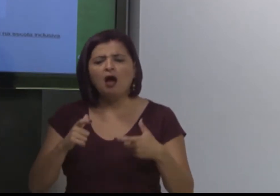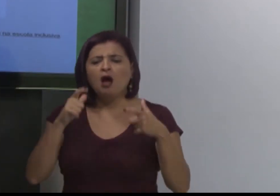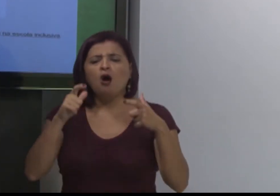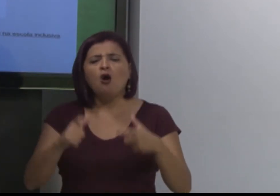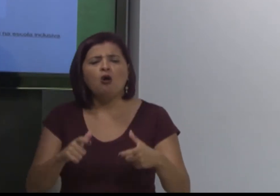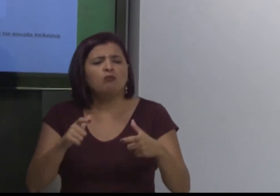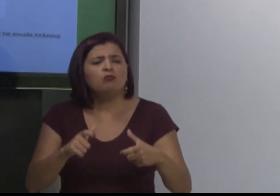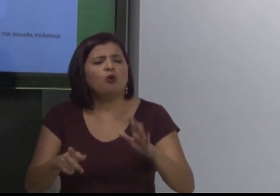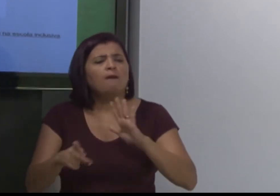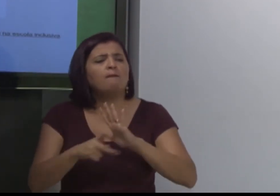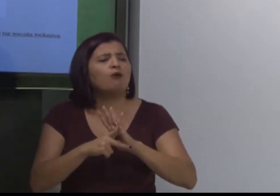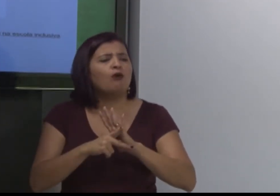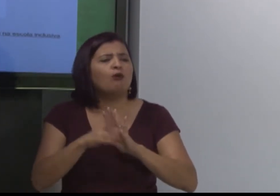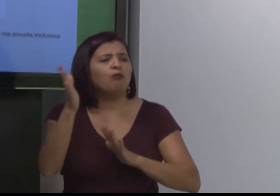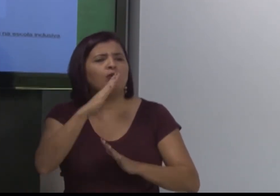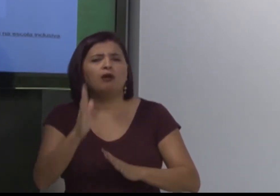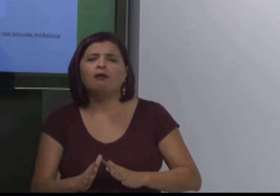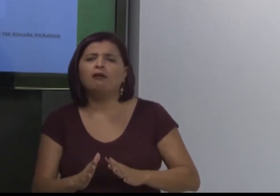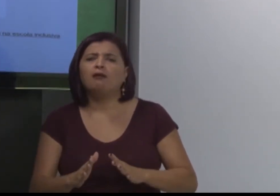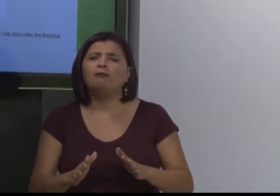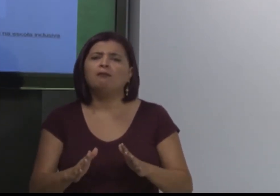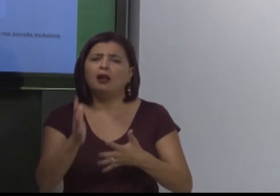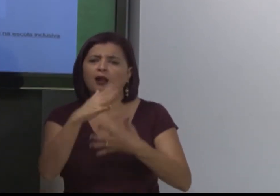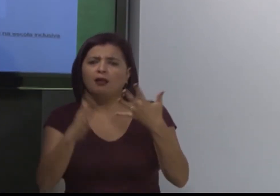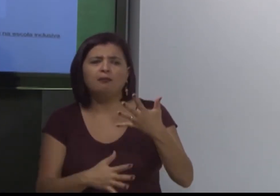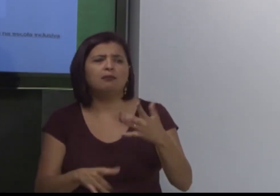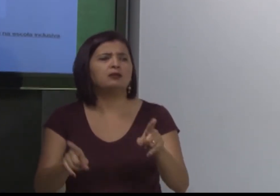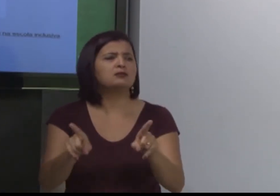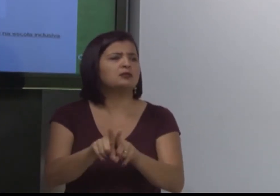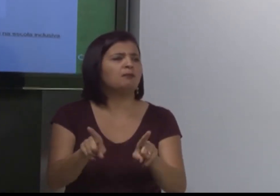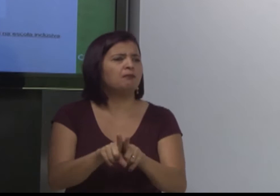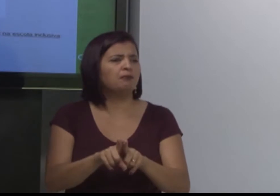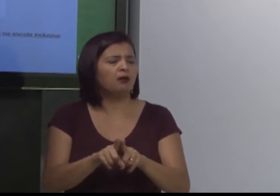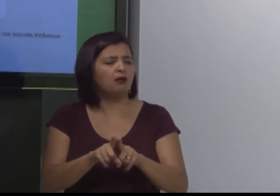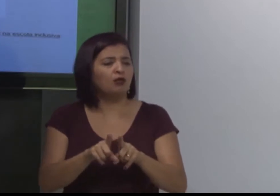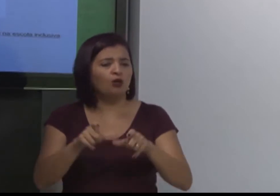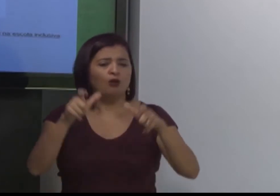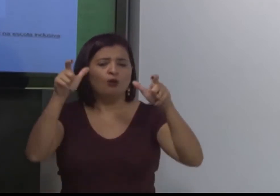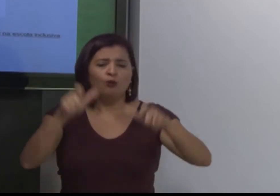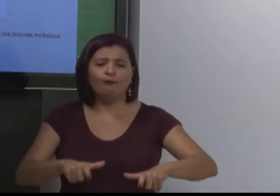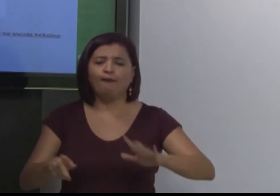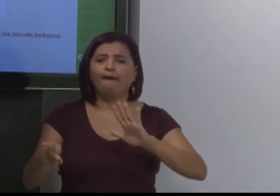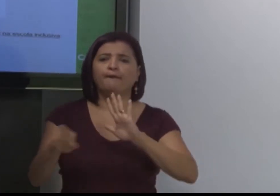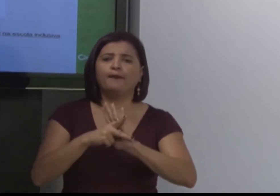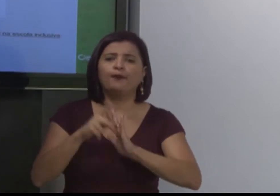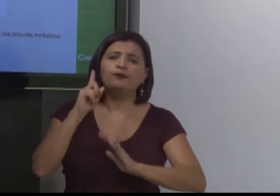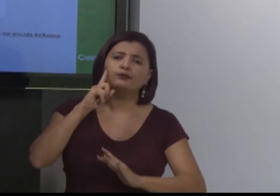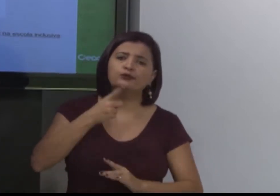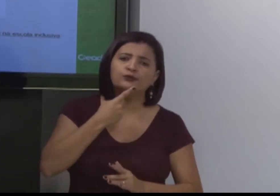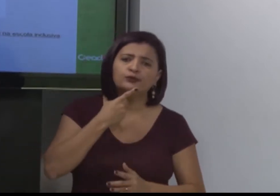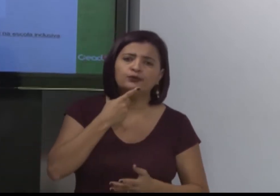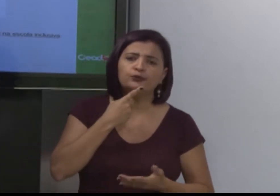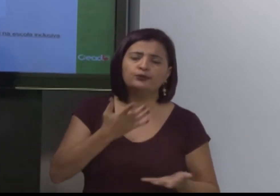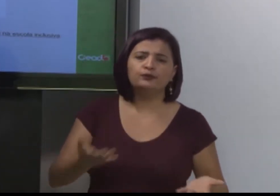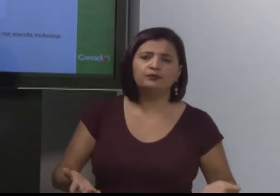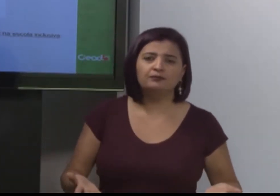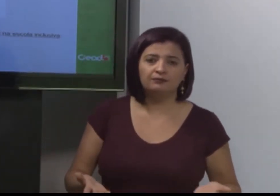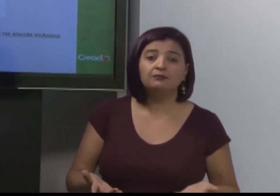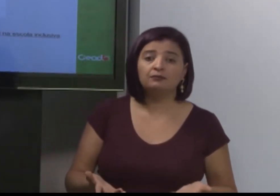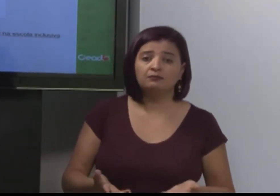No Brasil, há Libras e há o espaço para surdos. E esse espaço é qualquer